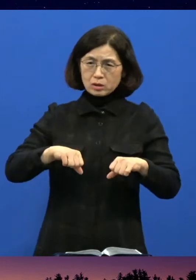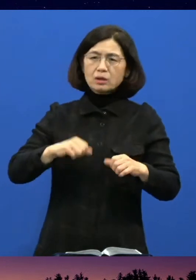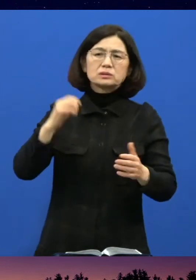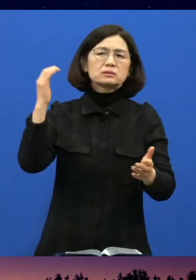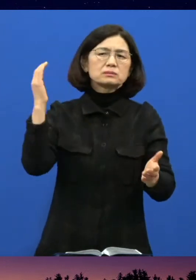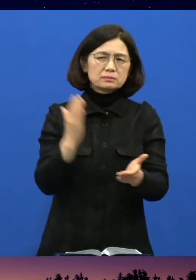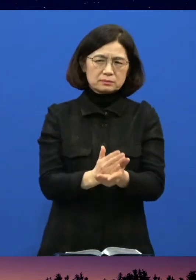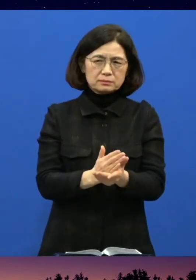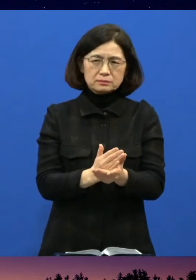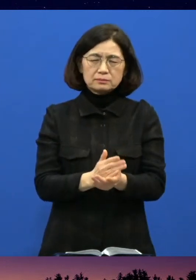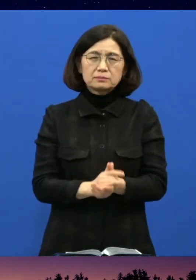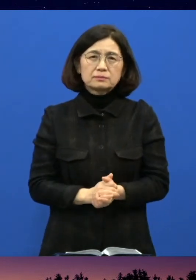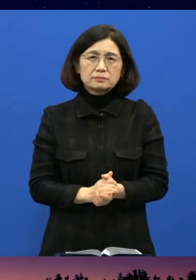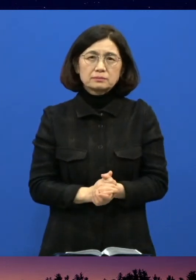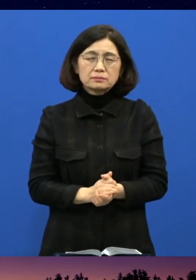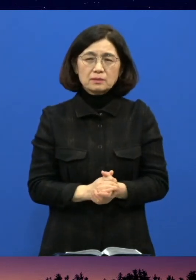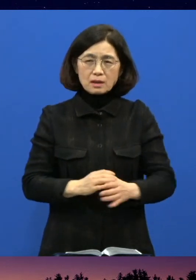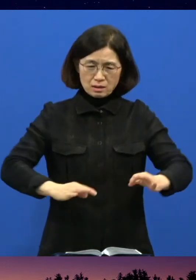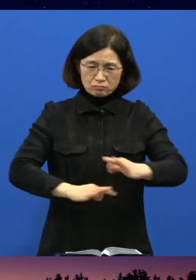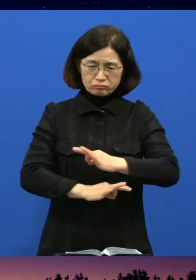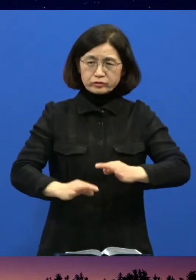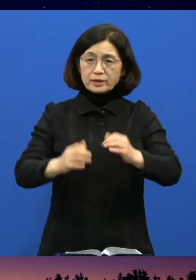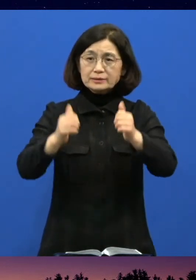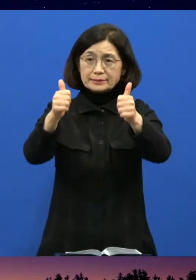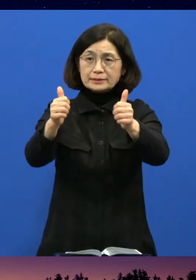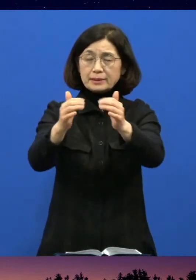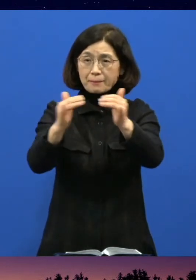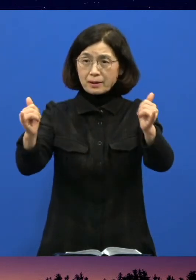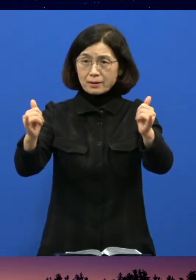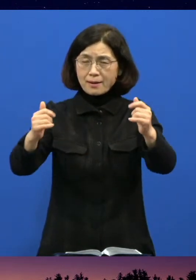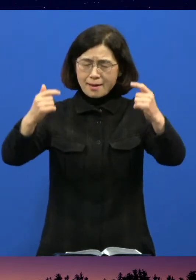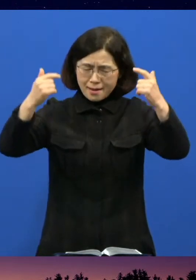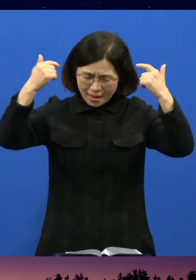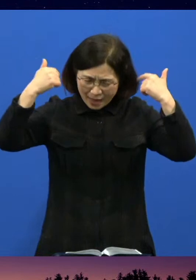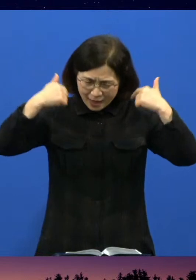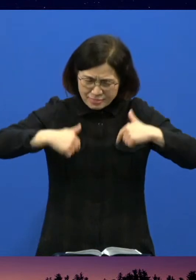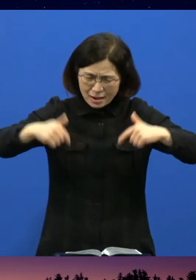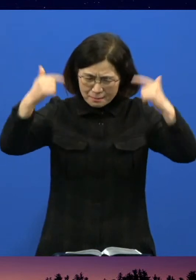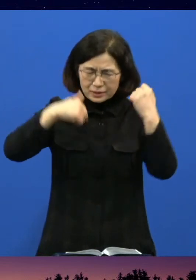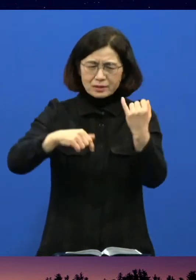그 악한 불의한 재판관, 날마다 그냥